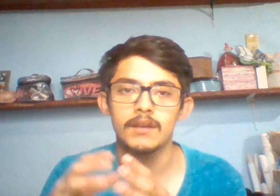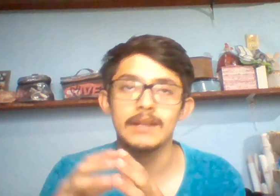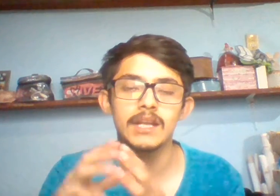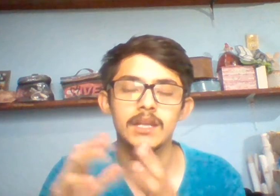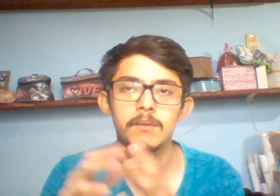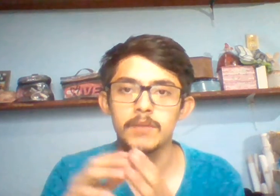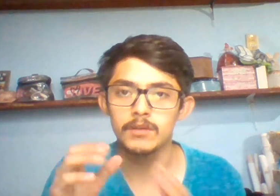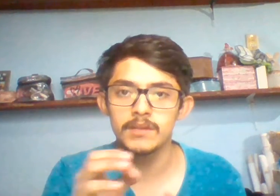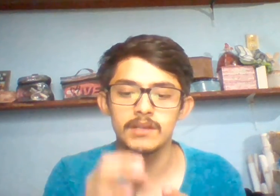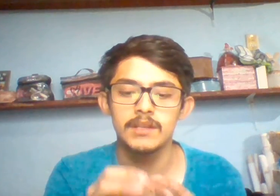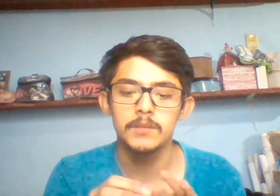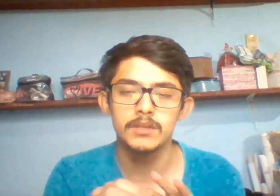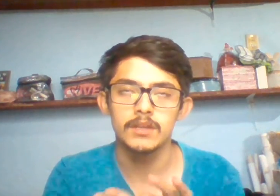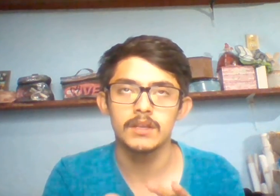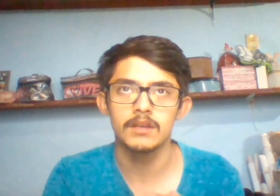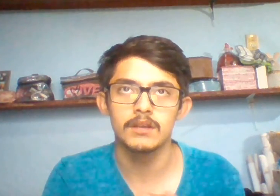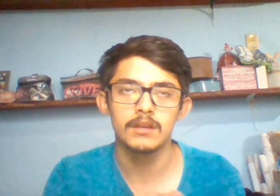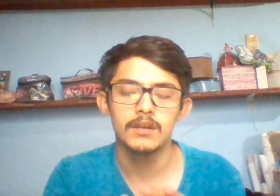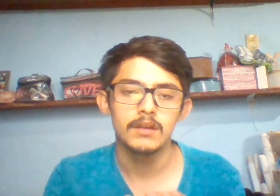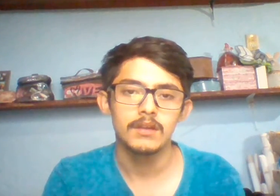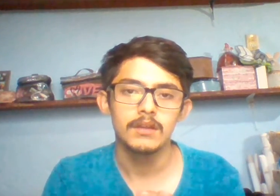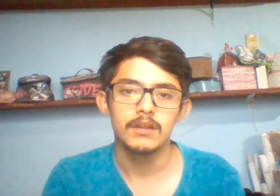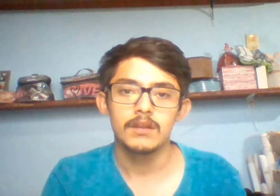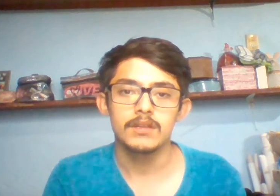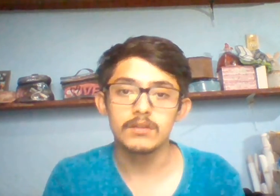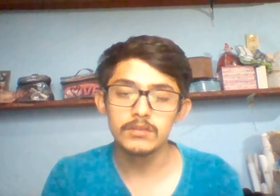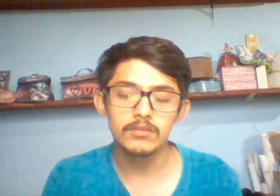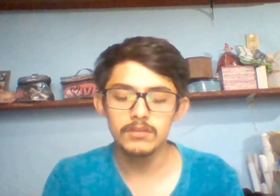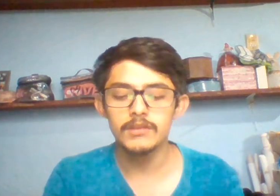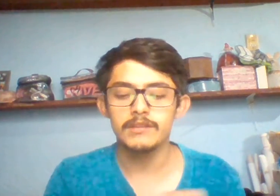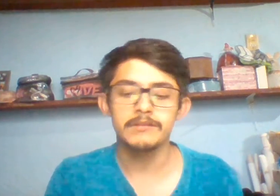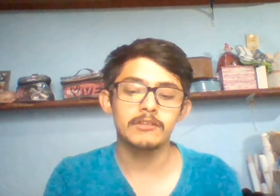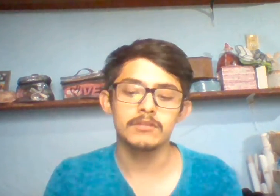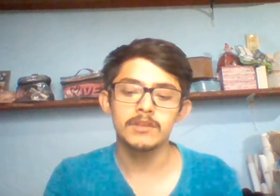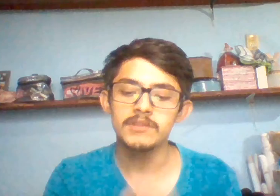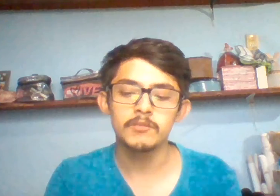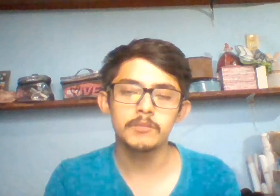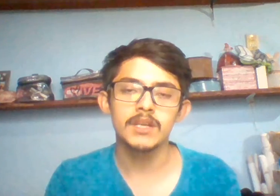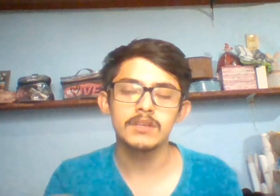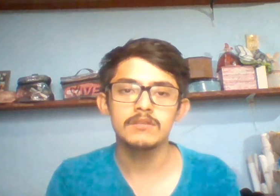el calibre, menor va a ser el diámetro del conductor. O sea, el conductor va a ser muy pequeño